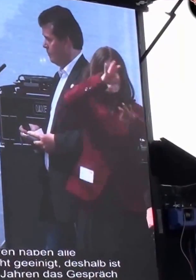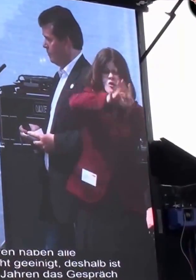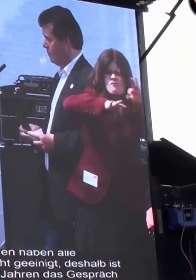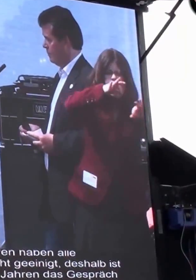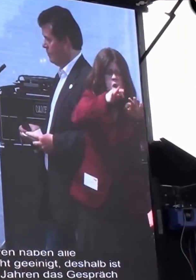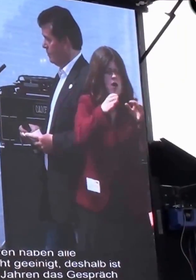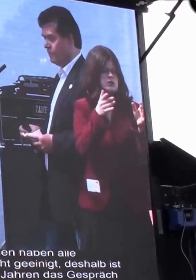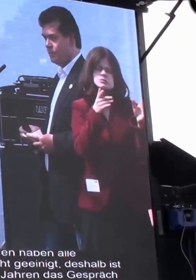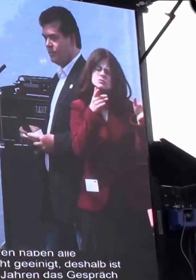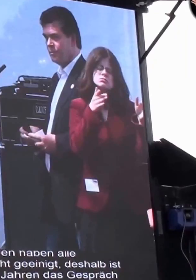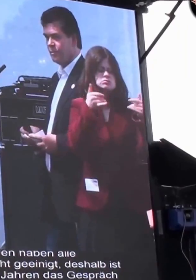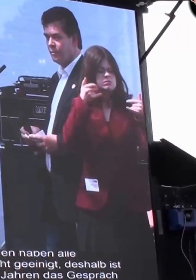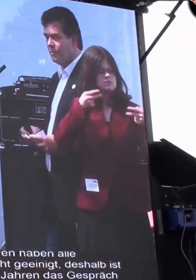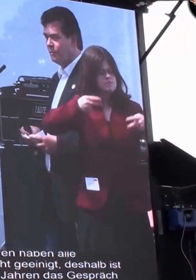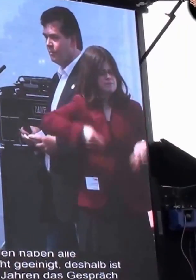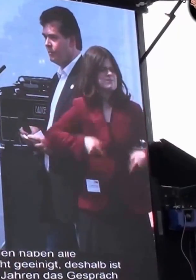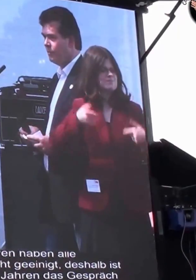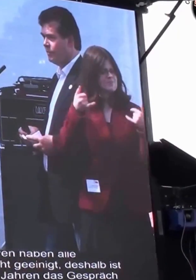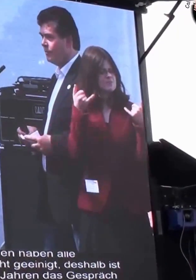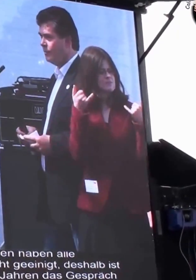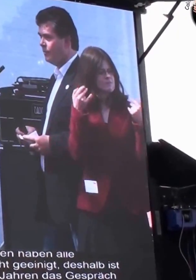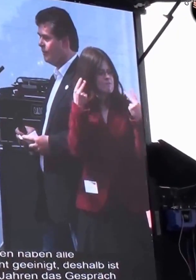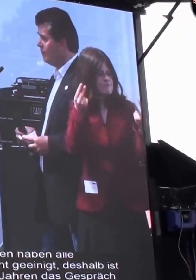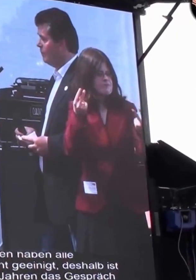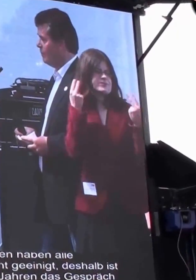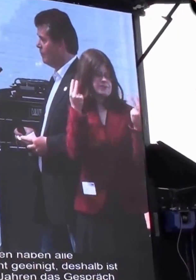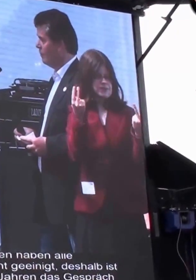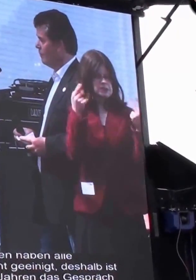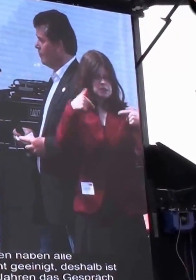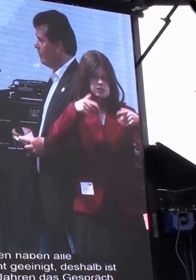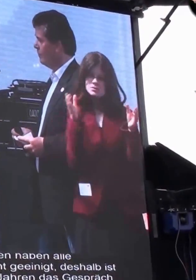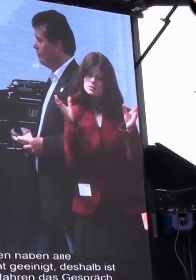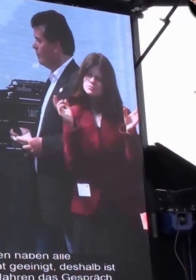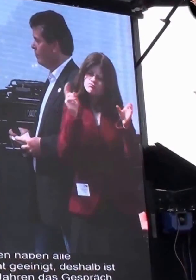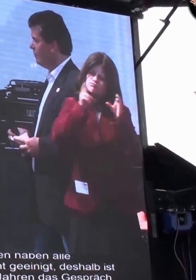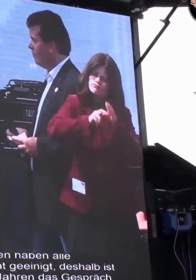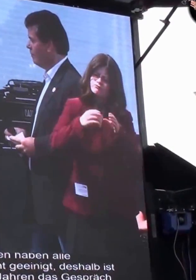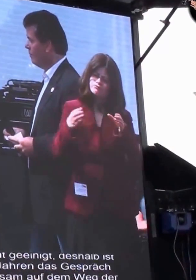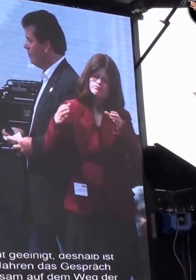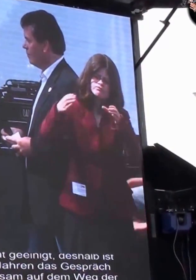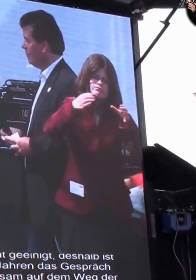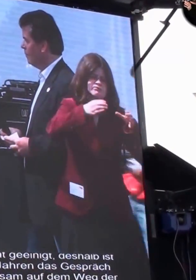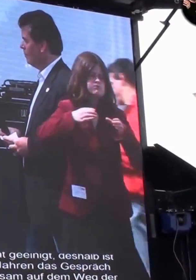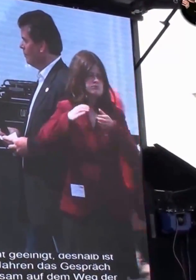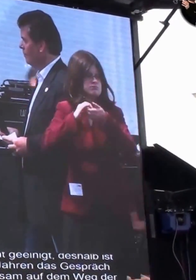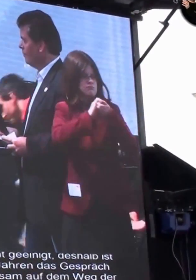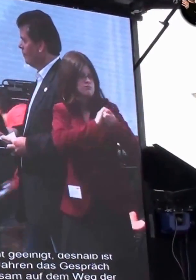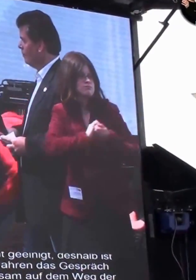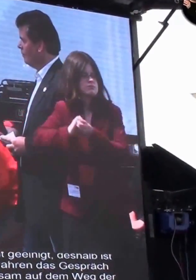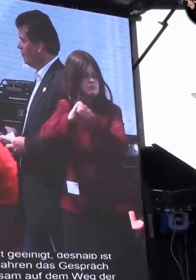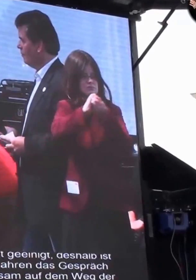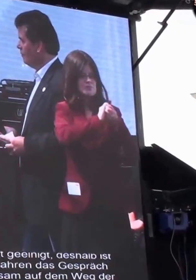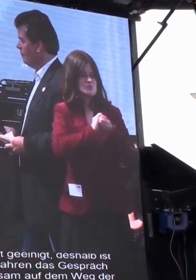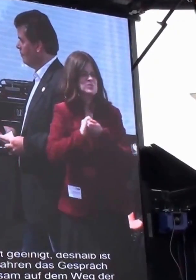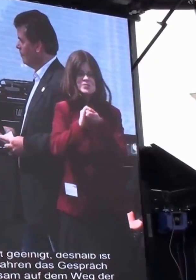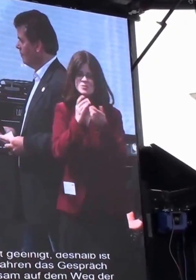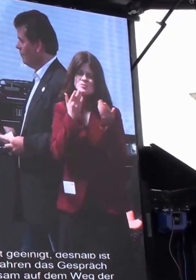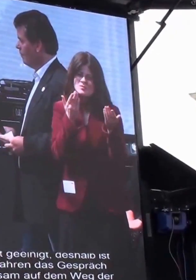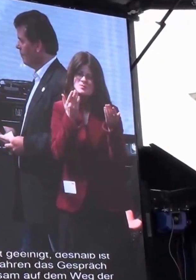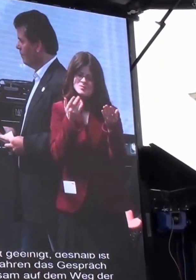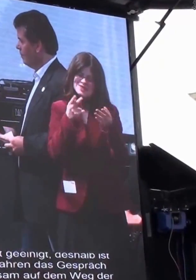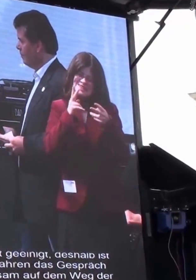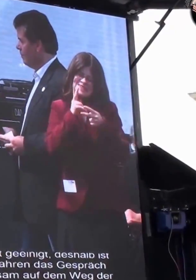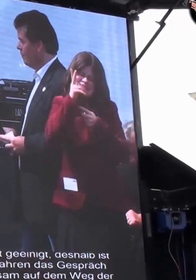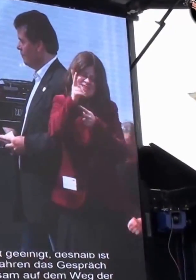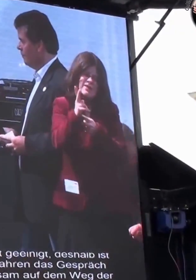Gesetz, sollten wir das auch ernst nehmen, wollen wir Beteiligung organisieren. Und das braucht auch diese Zeit,